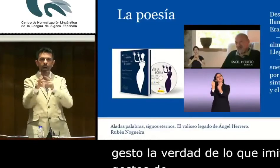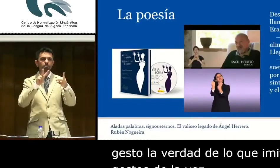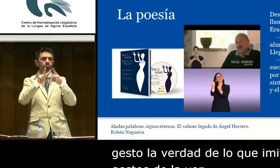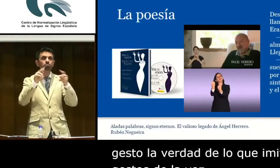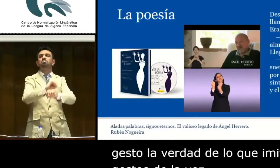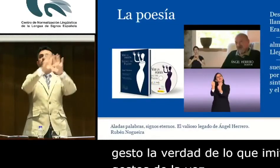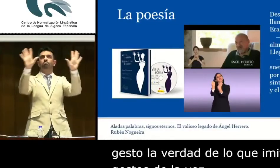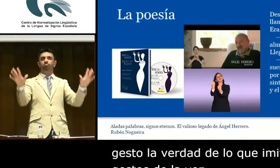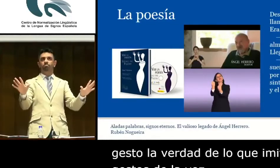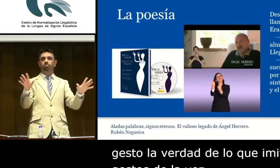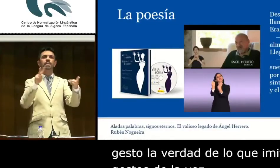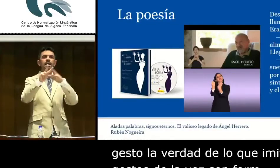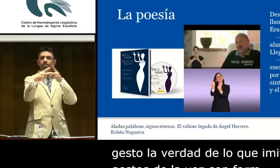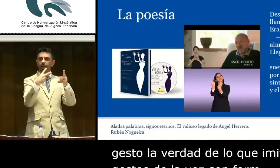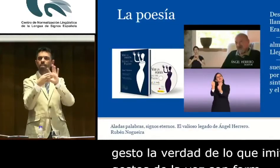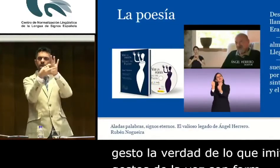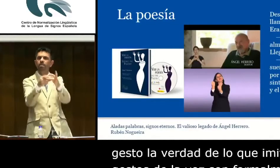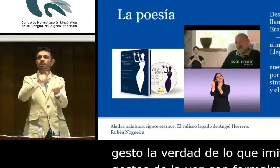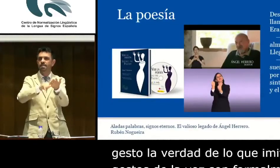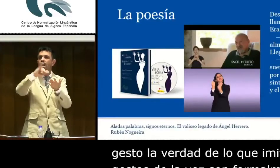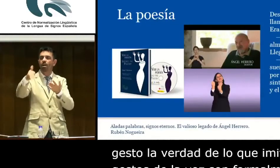las transparencias del lenguaje.